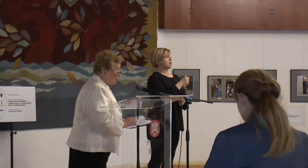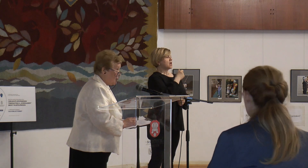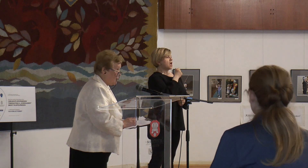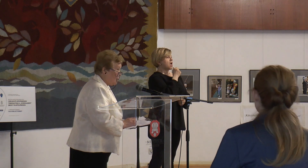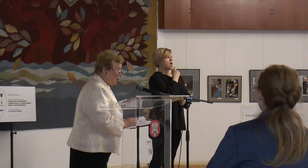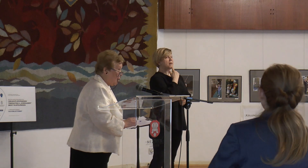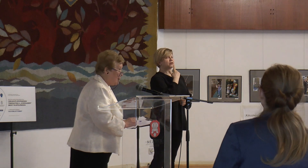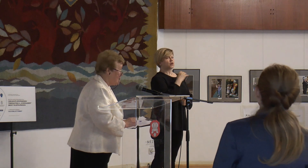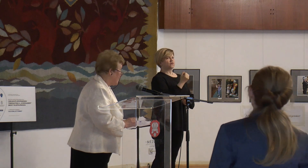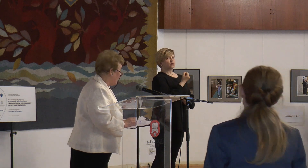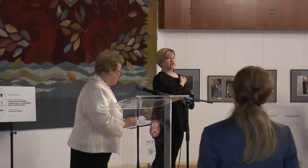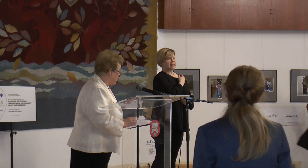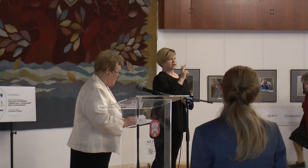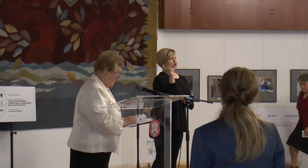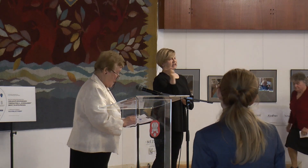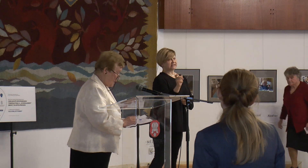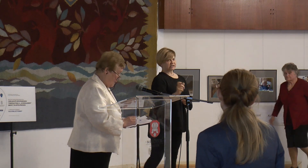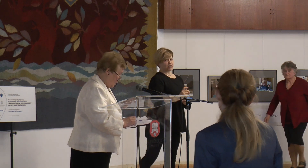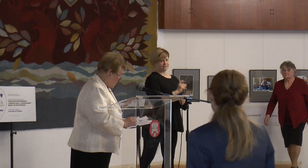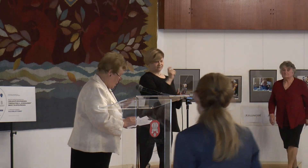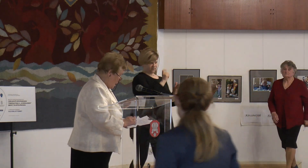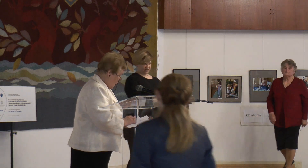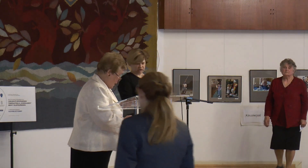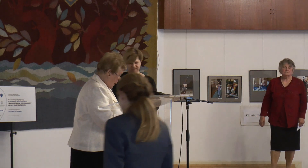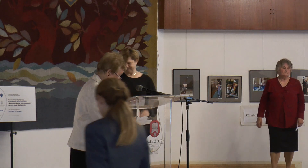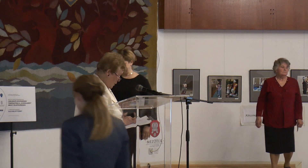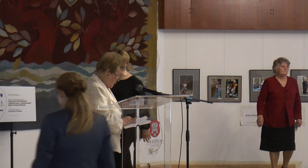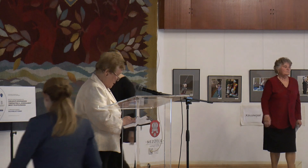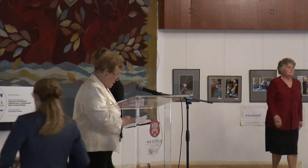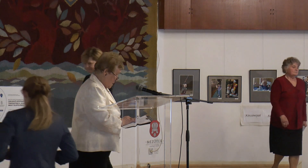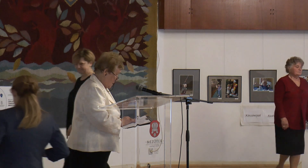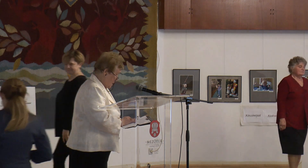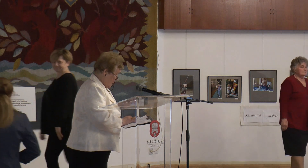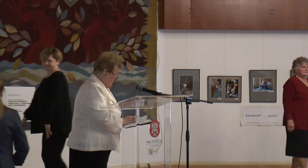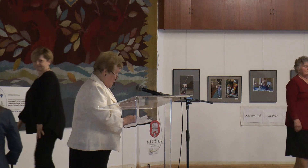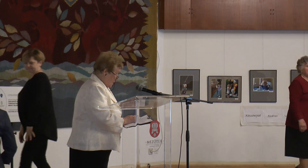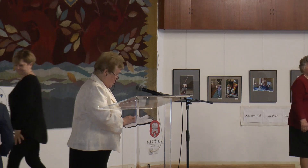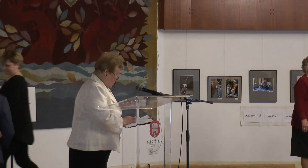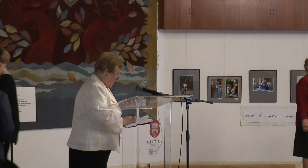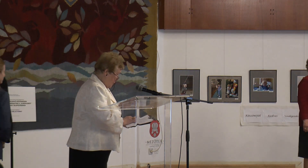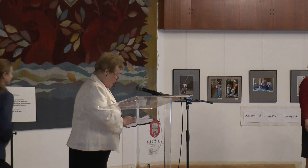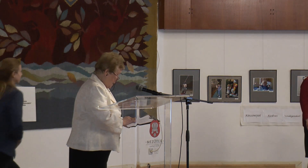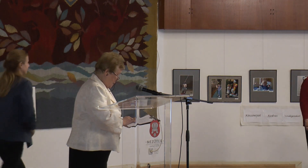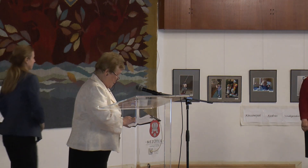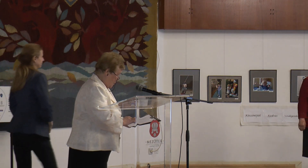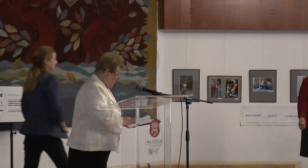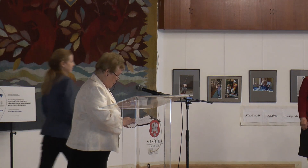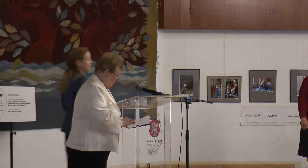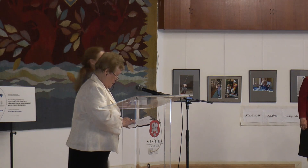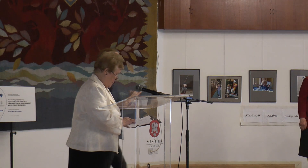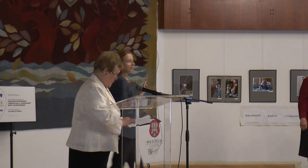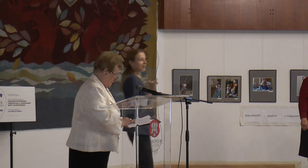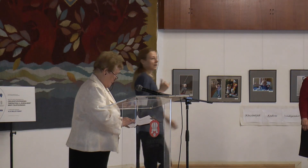Petőfi Sándortól a Kisa című verset fogja előadni, és